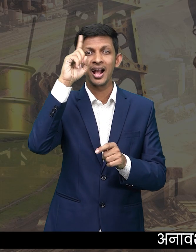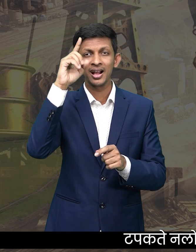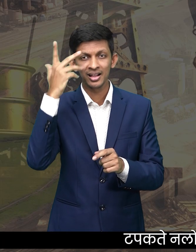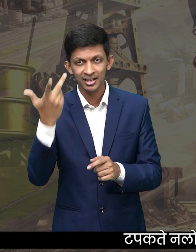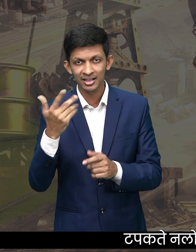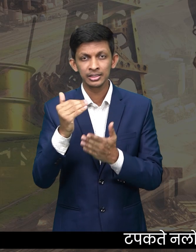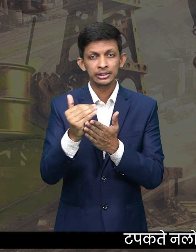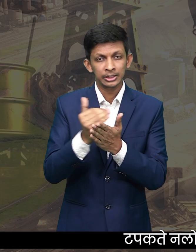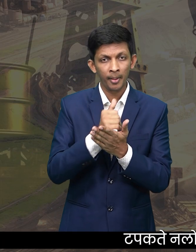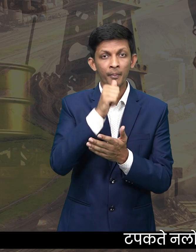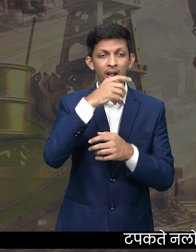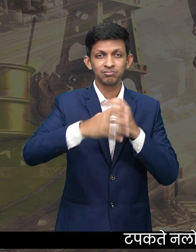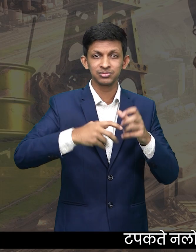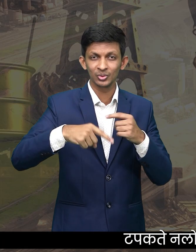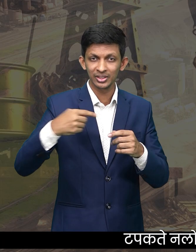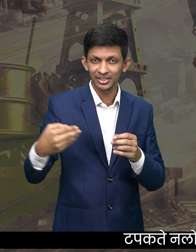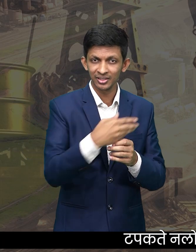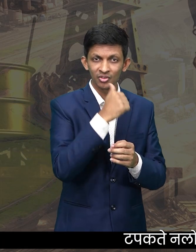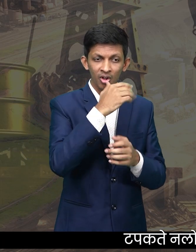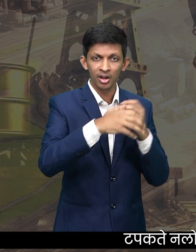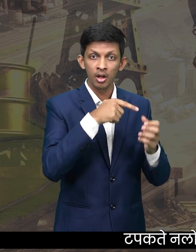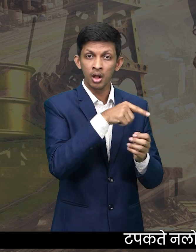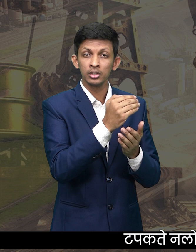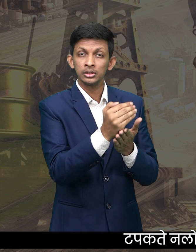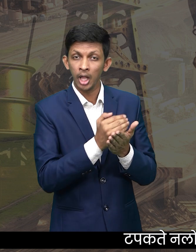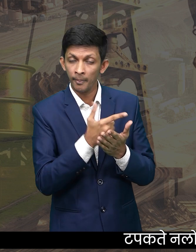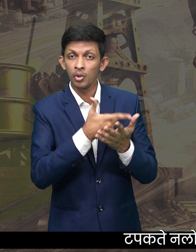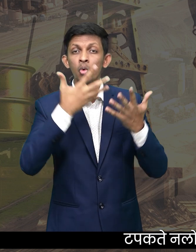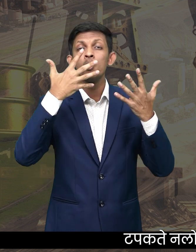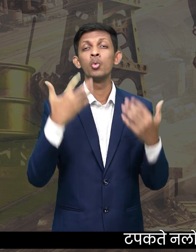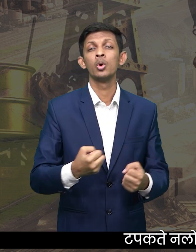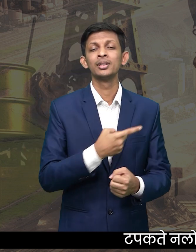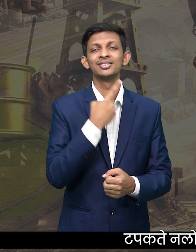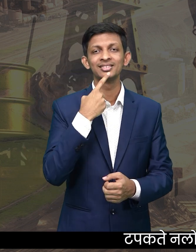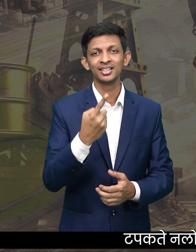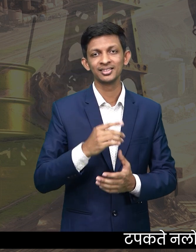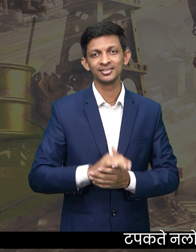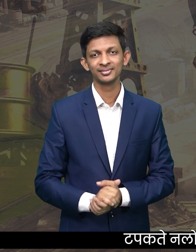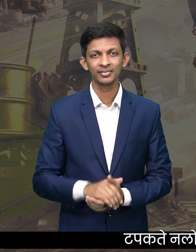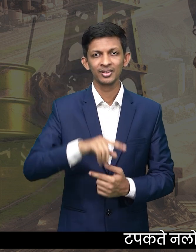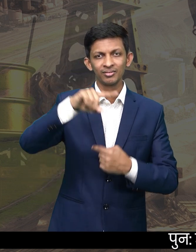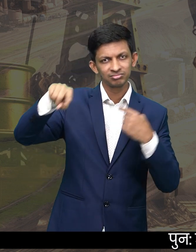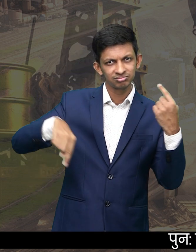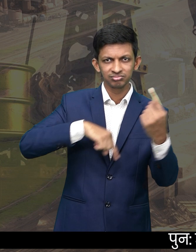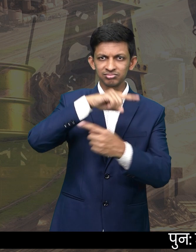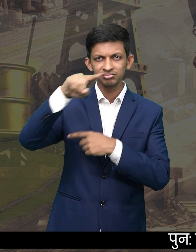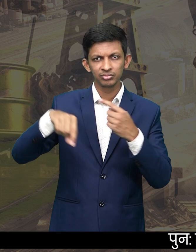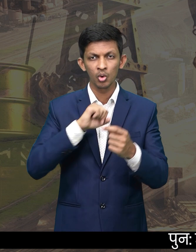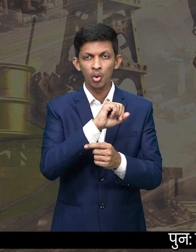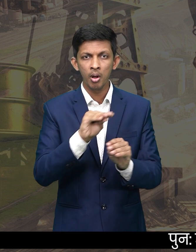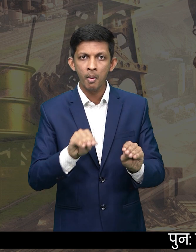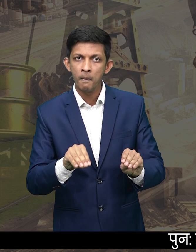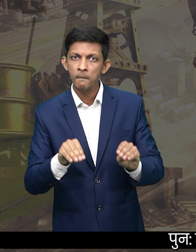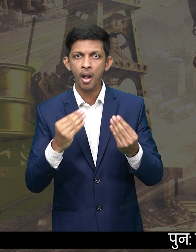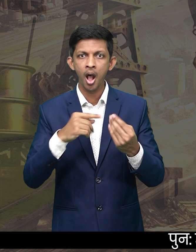और टपकते नालों की मरम्मत करके पानी की बचत करना। पुनः